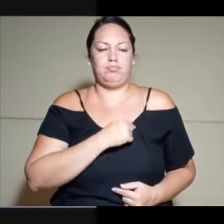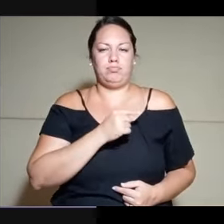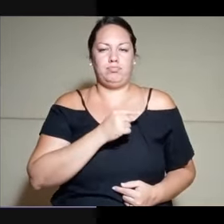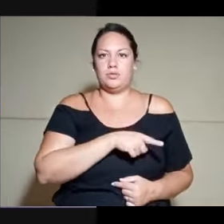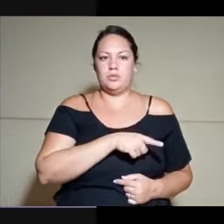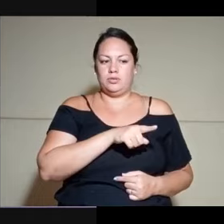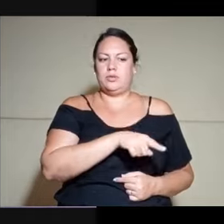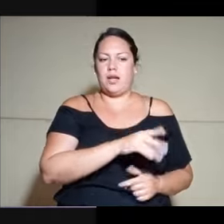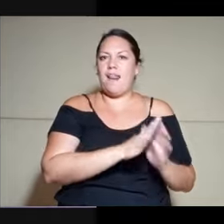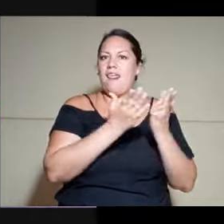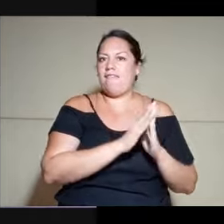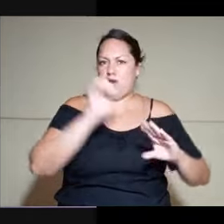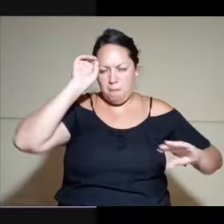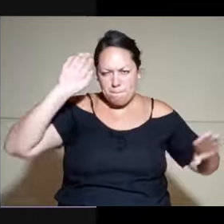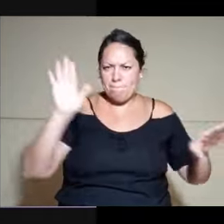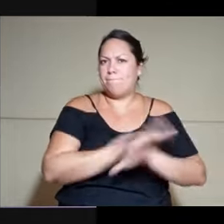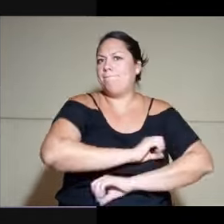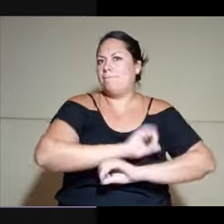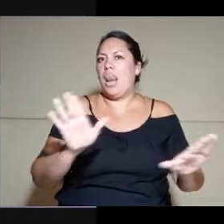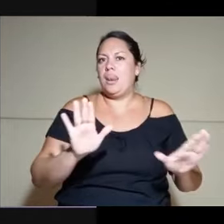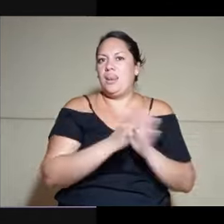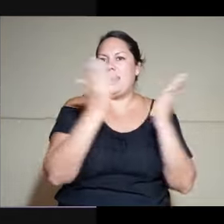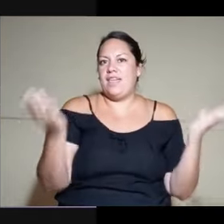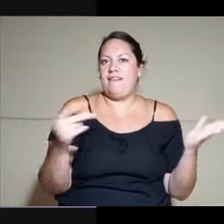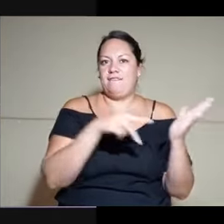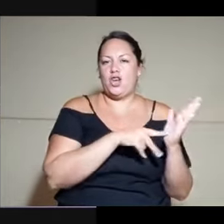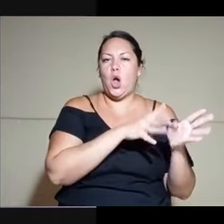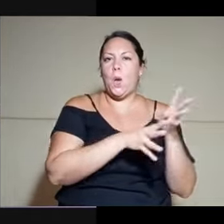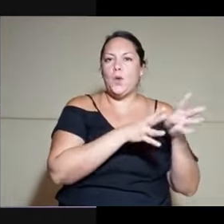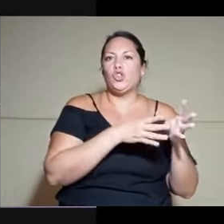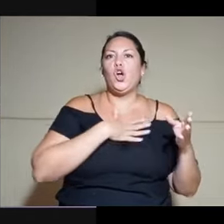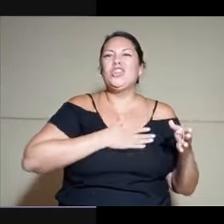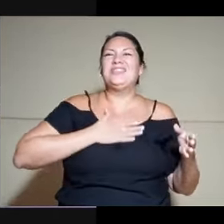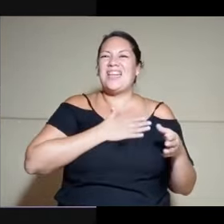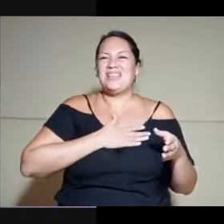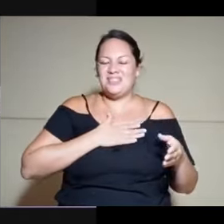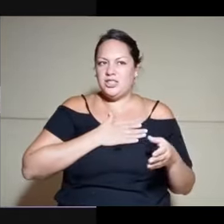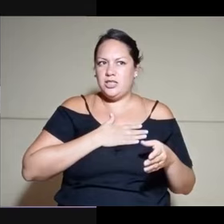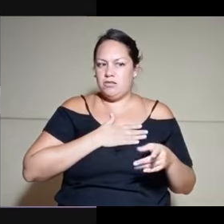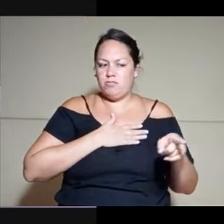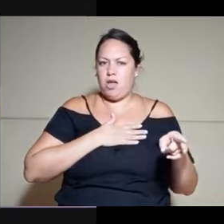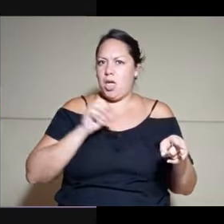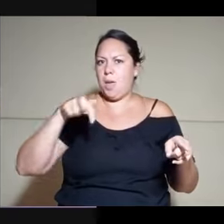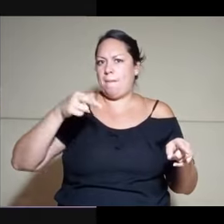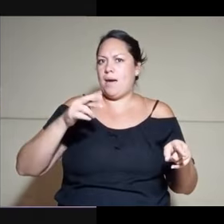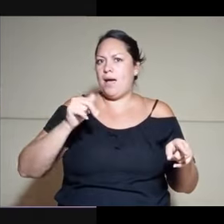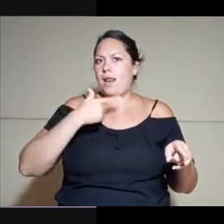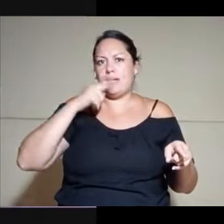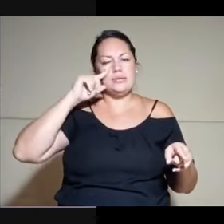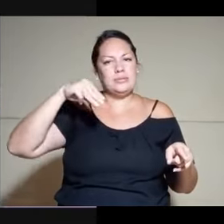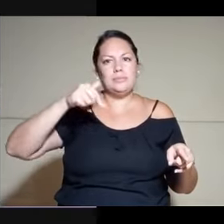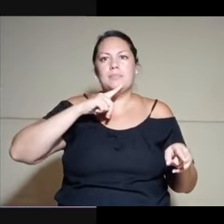Yo no muevo el corazón cuando yo quiero, ni el esófago. Entonces acá en el libro está mal.